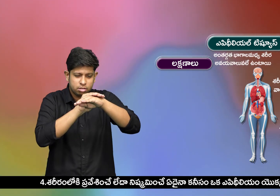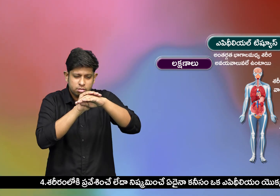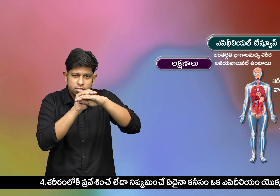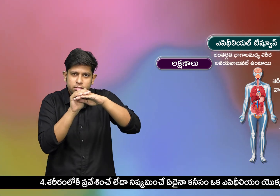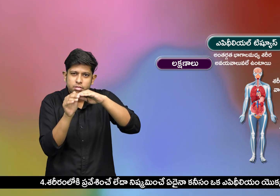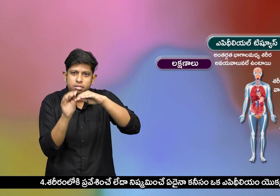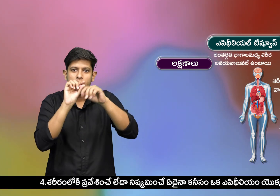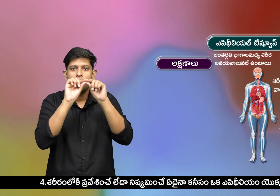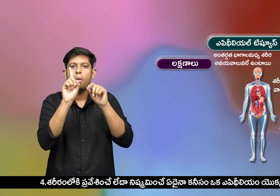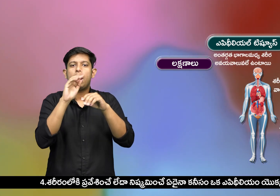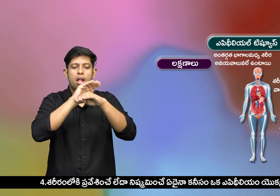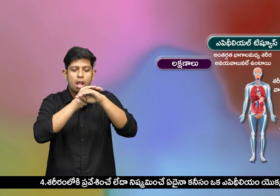యొక్క పొరను దాటాలి.